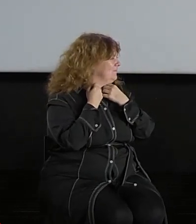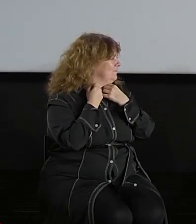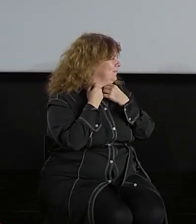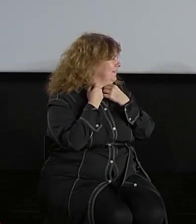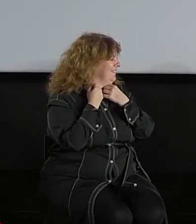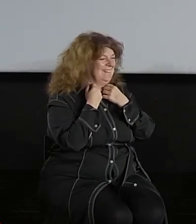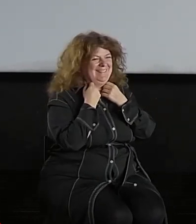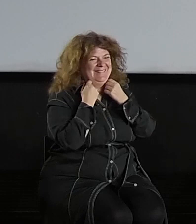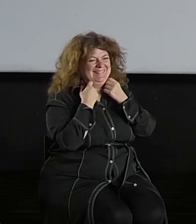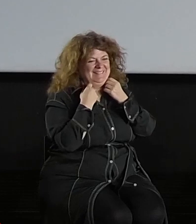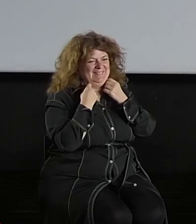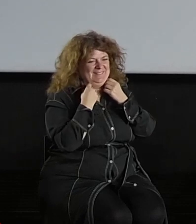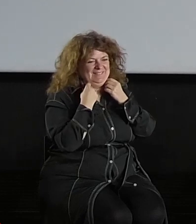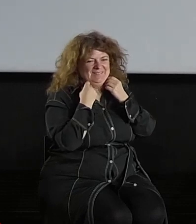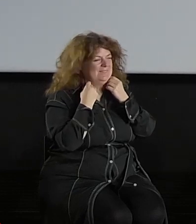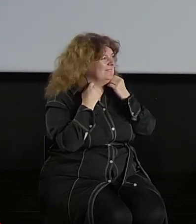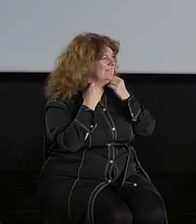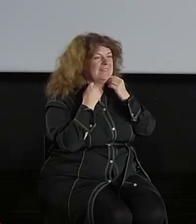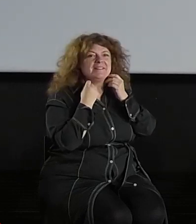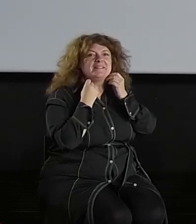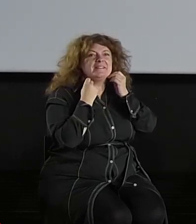gracias veo que ya tenéis alguna otra